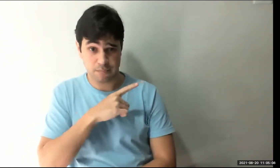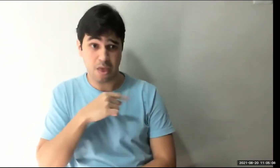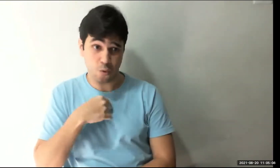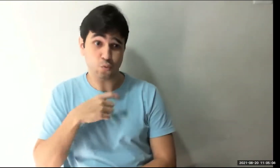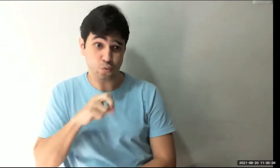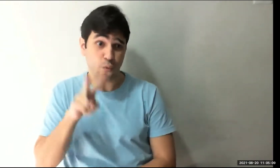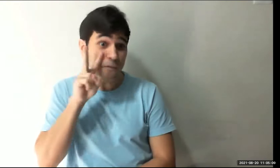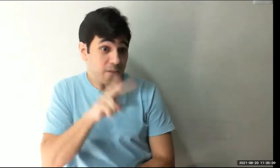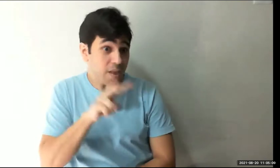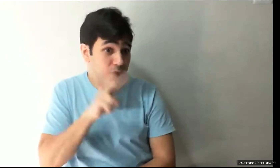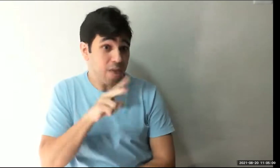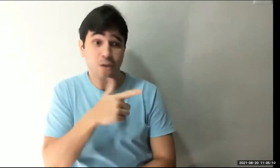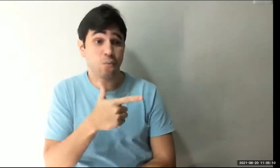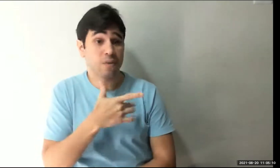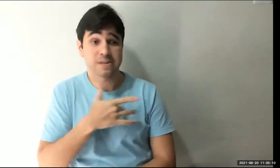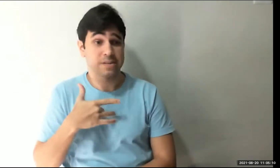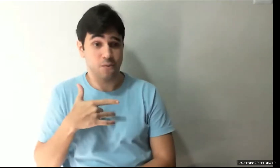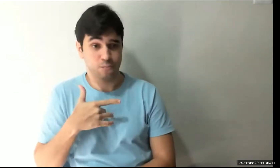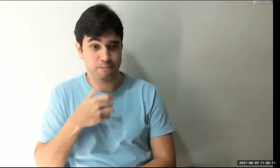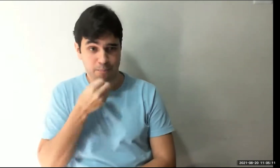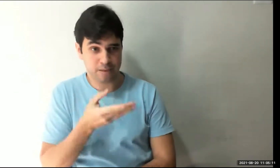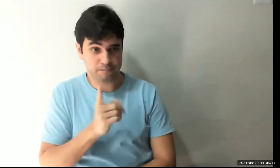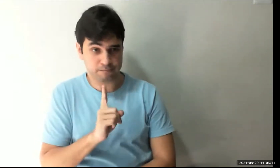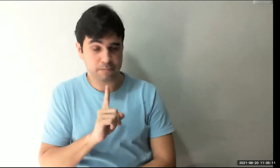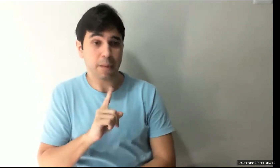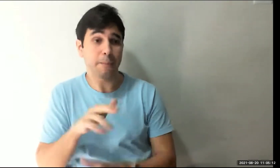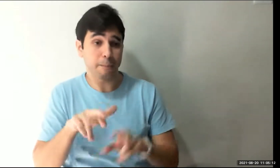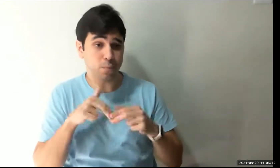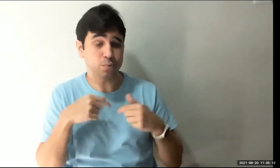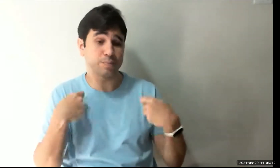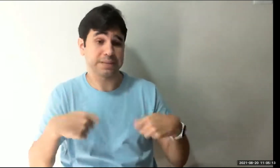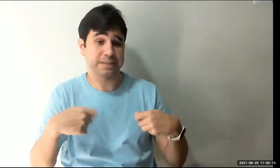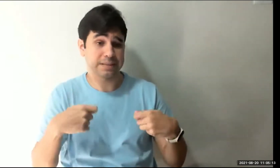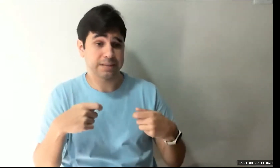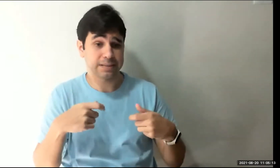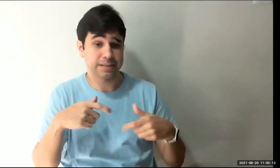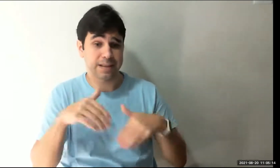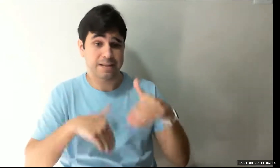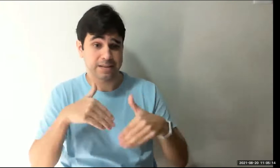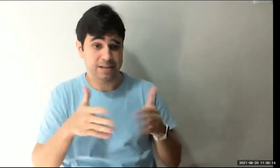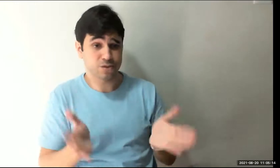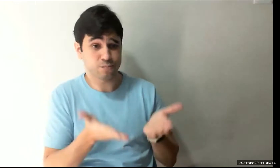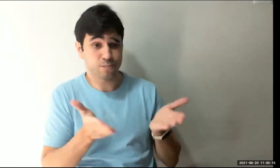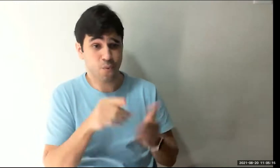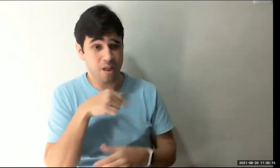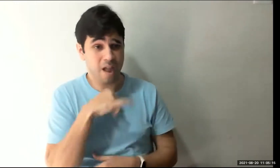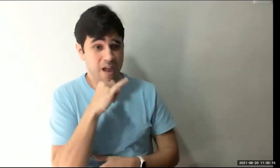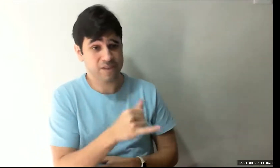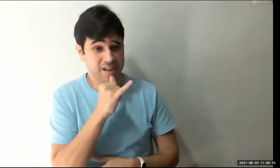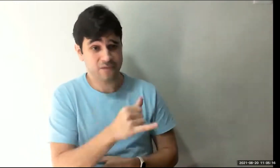Porque o surdo que ele está aprendendo natação ou não tem conhecimento disso, ele precisa saber da importância